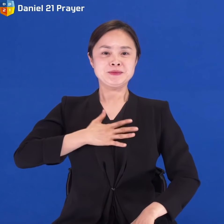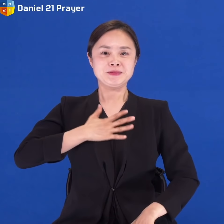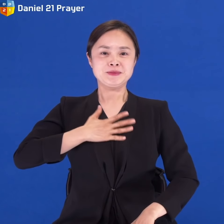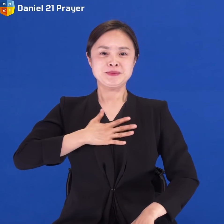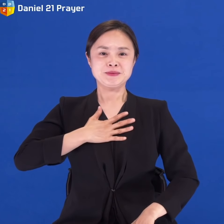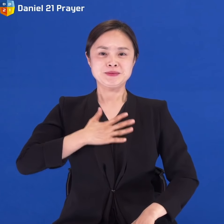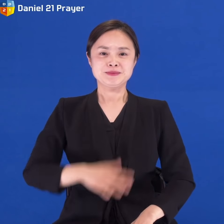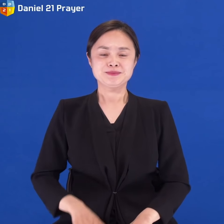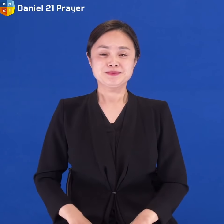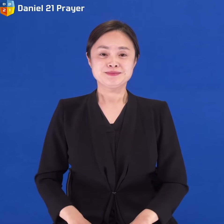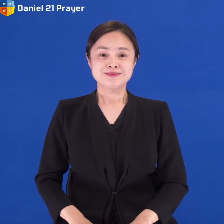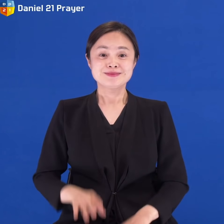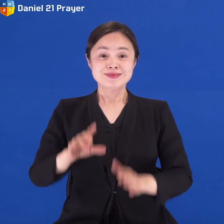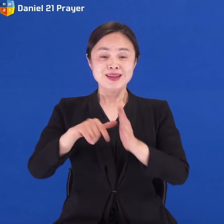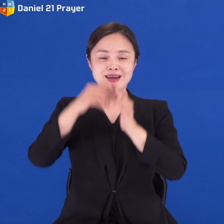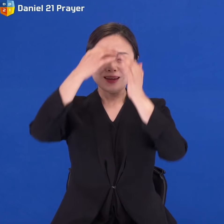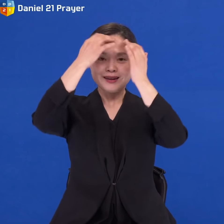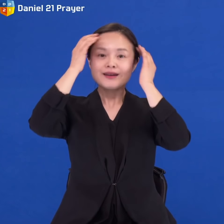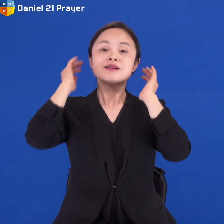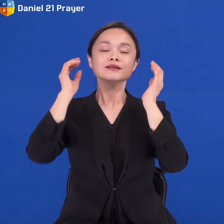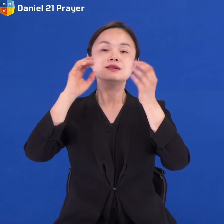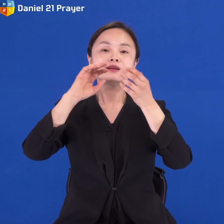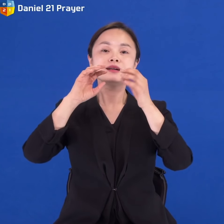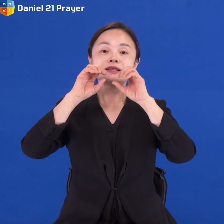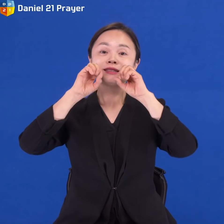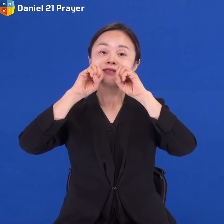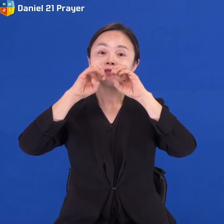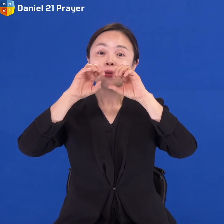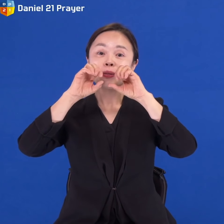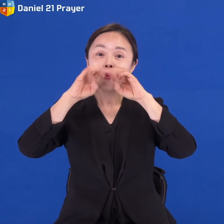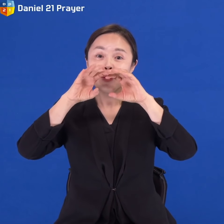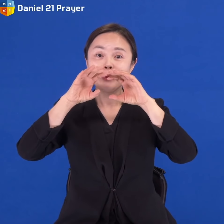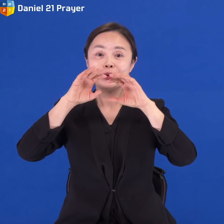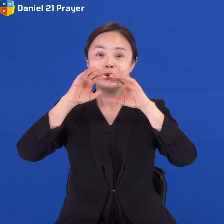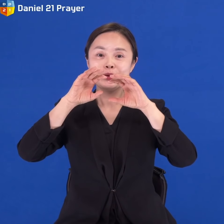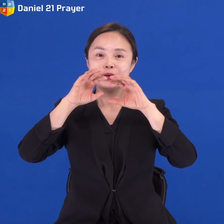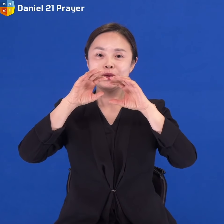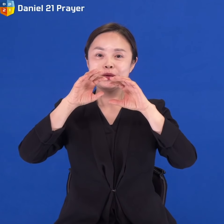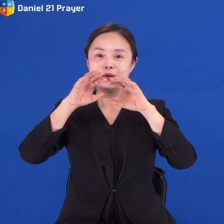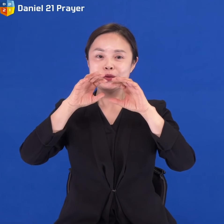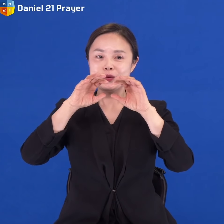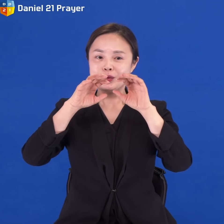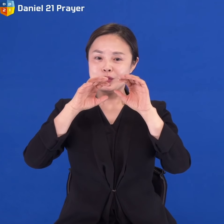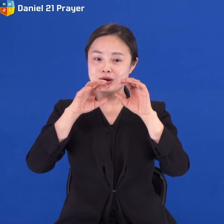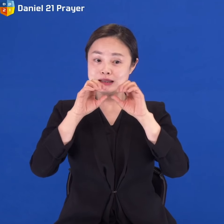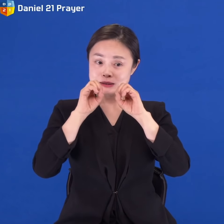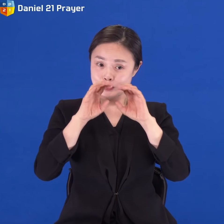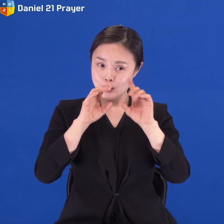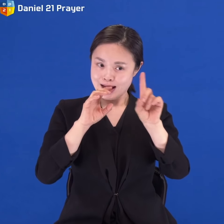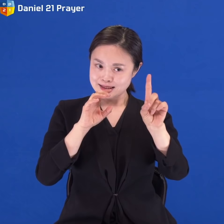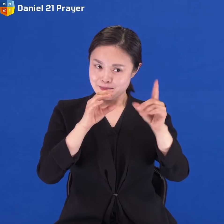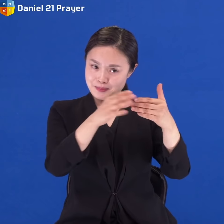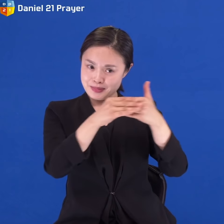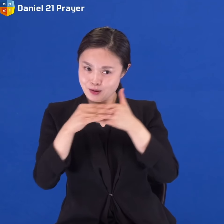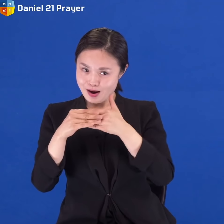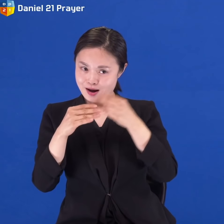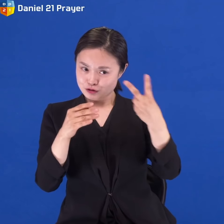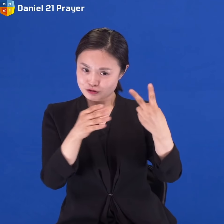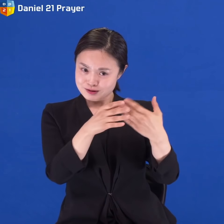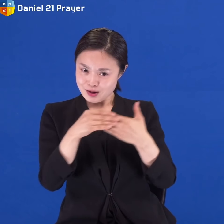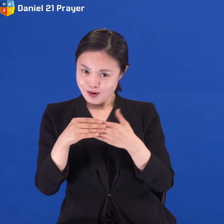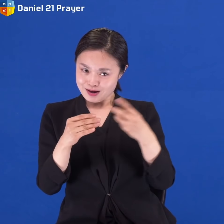포도송이 있잖아요. 0.2cm에서 3cm짜리 포도송이를 한 몇천 개를 오린 다음에 그것도 색깔별로 동색